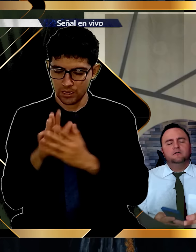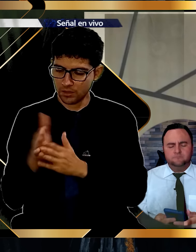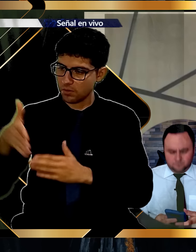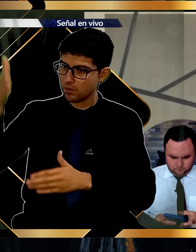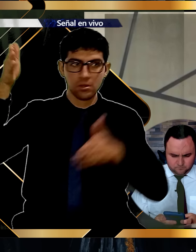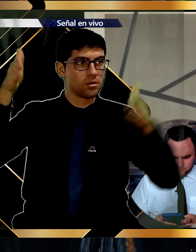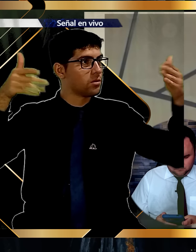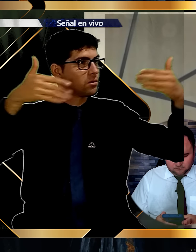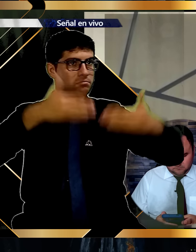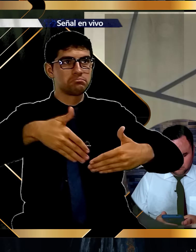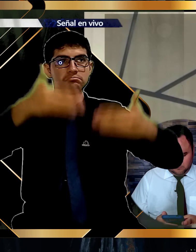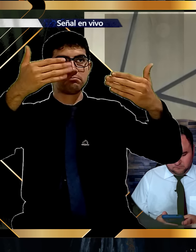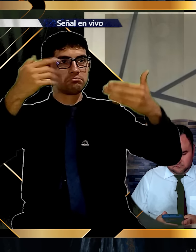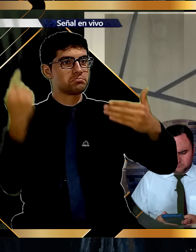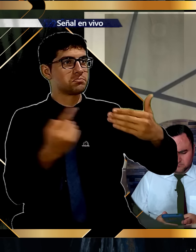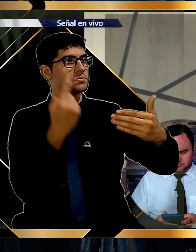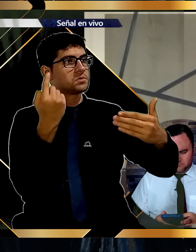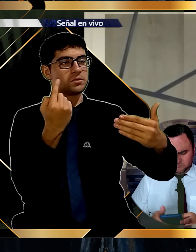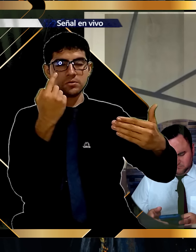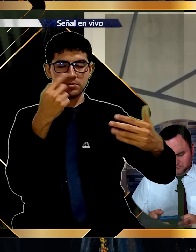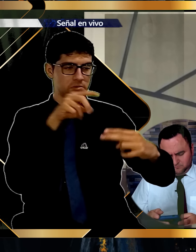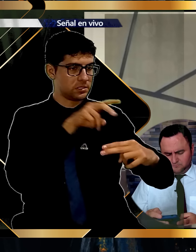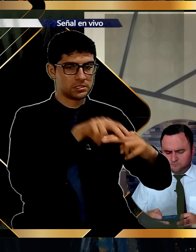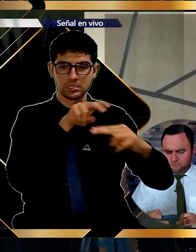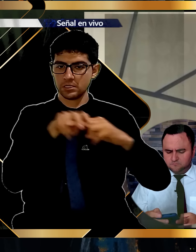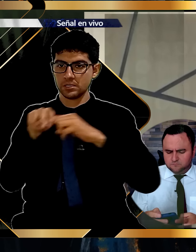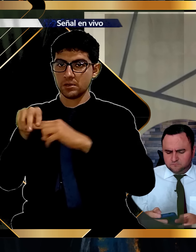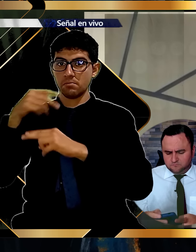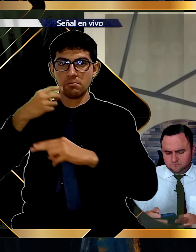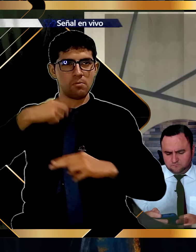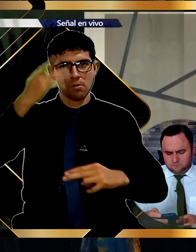¡Bendito sea el Señor! ¡Aleluya!